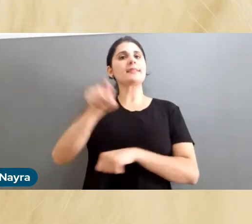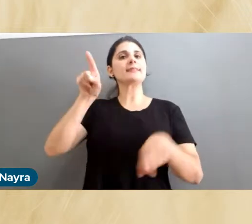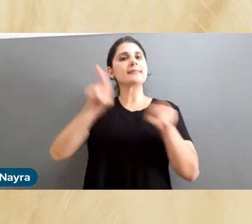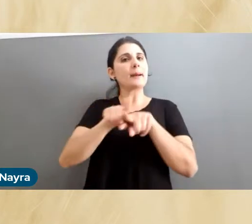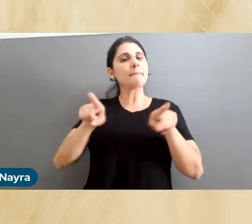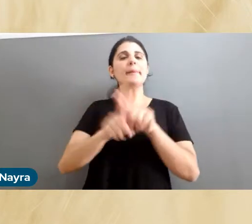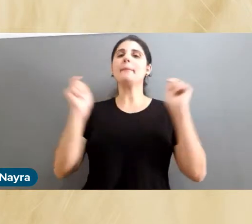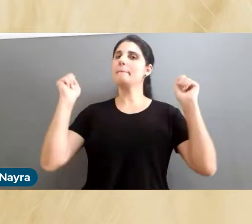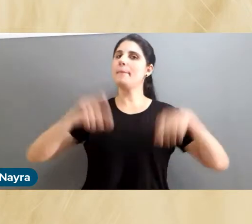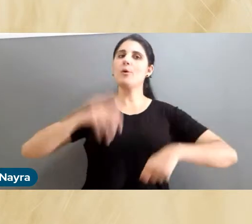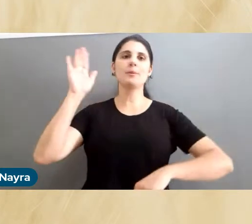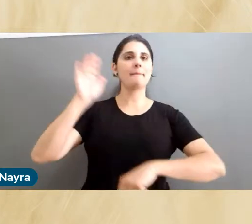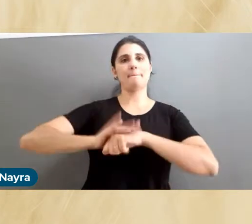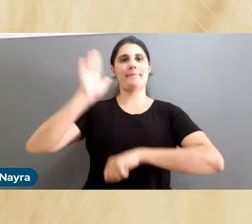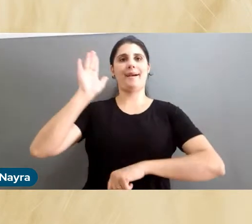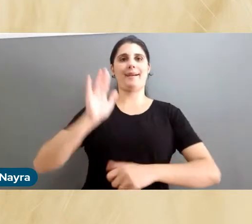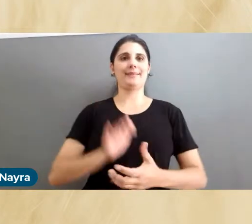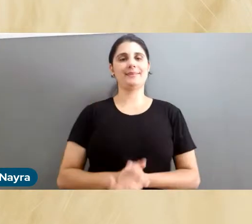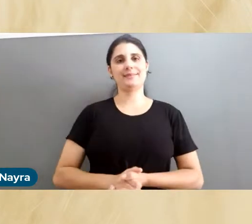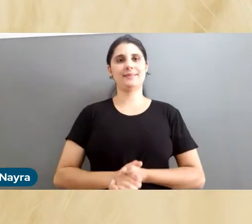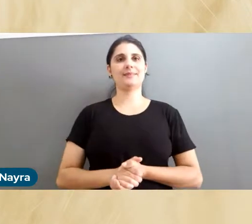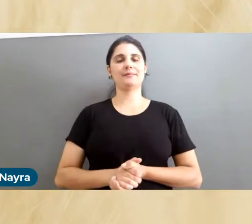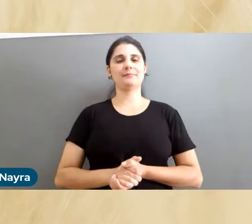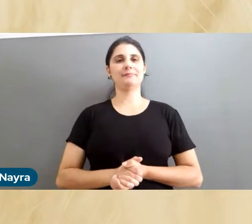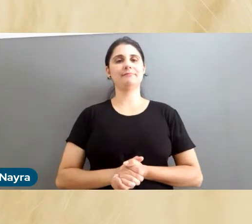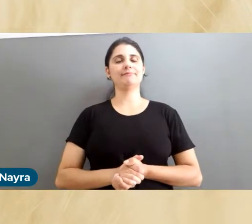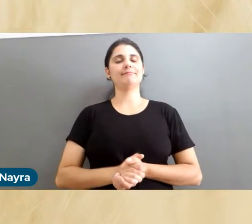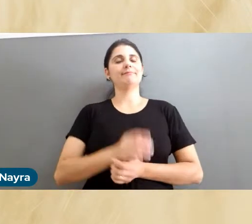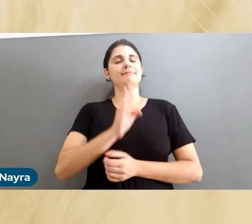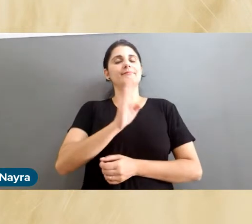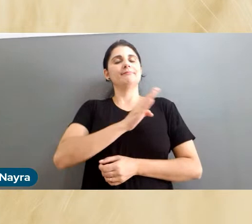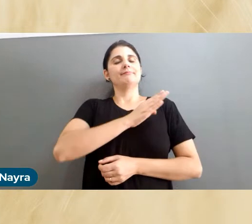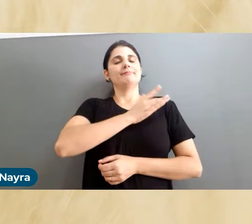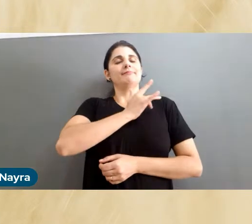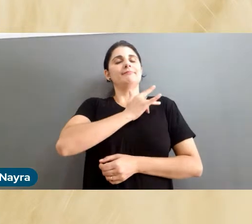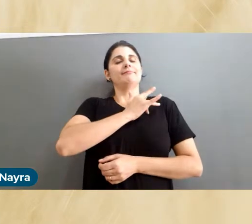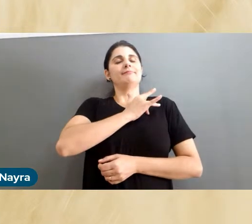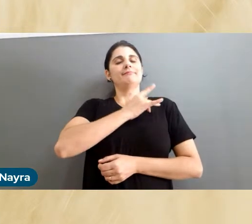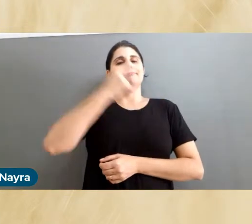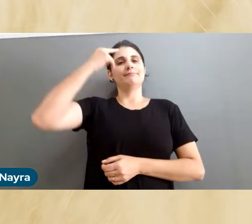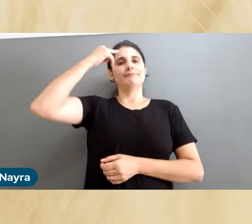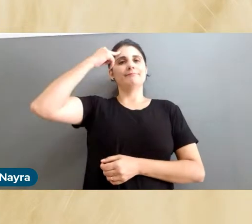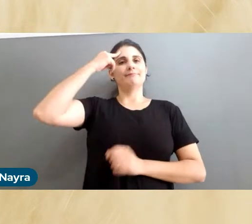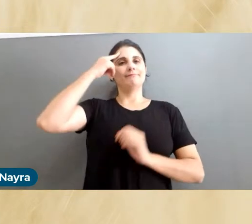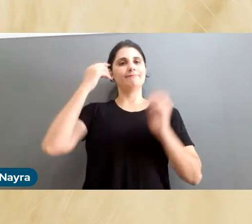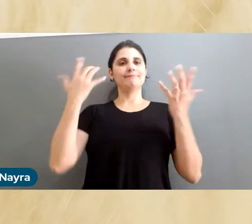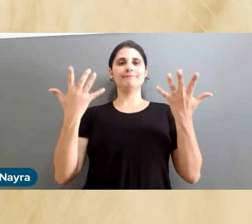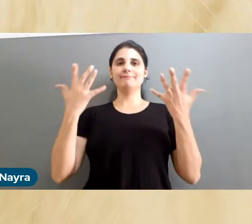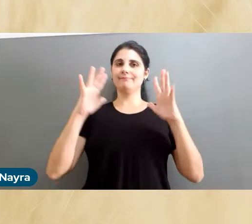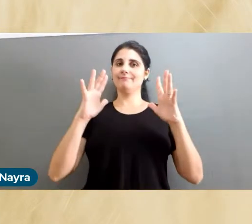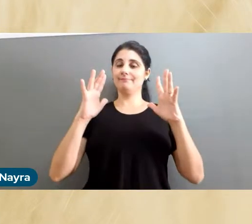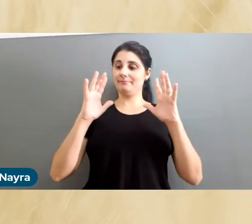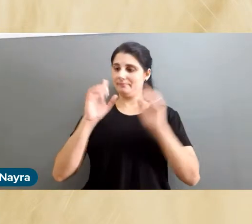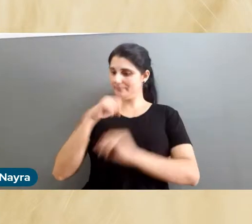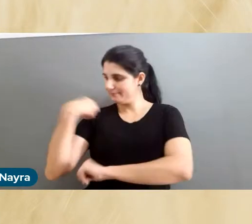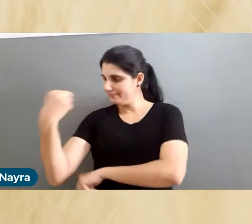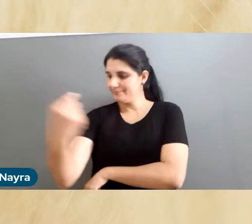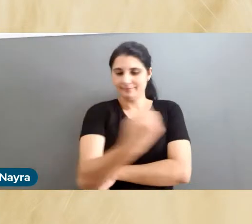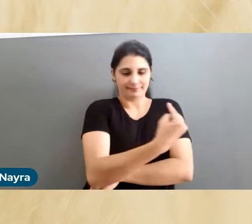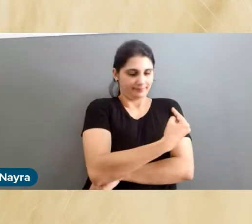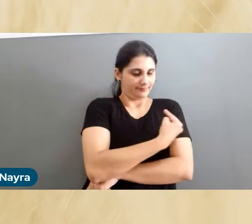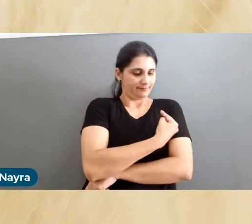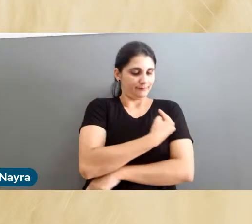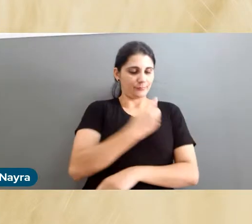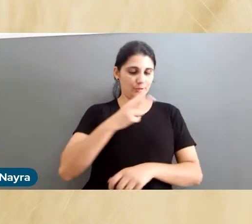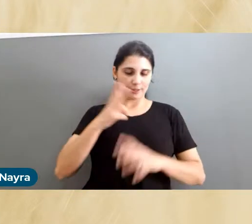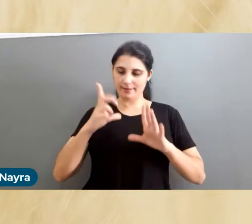mais. Ou seja, no coração, na mente e nas mãos de cada um de nós repousam